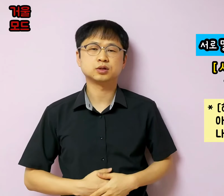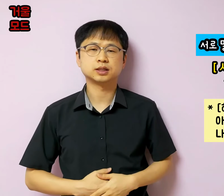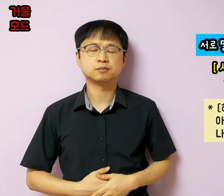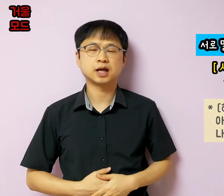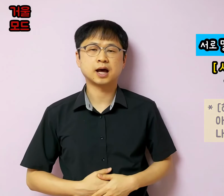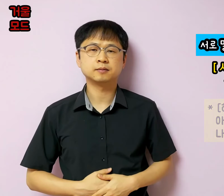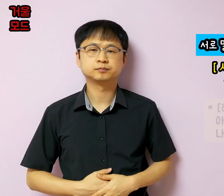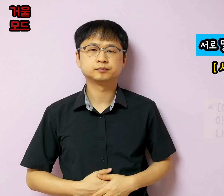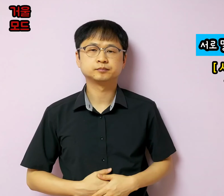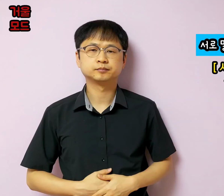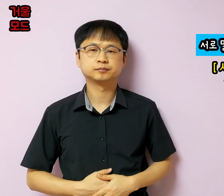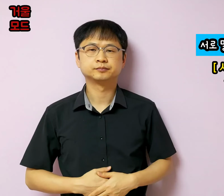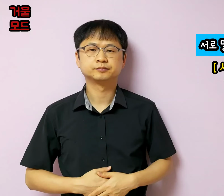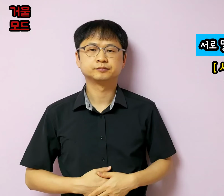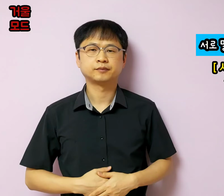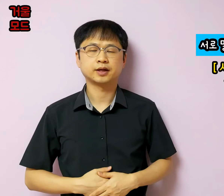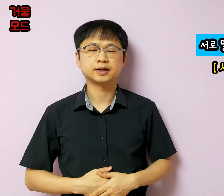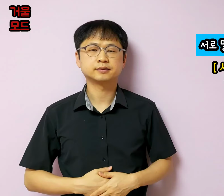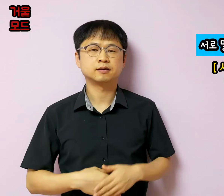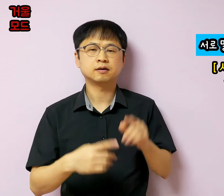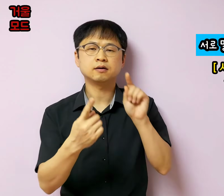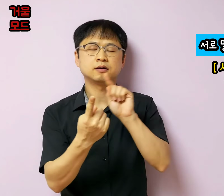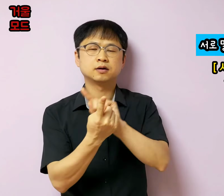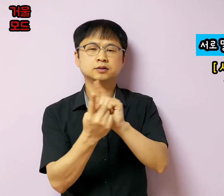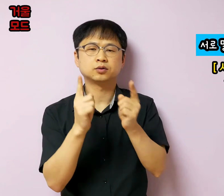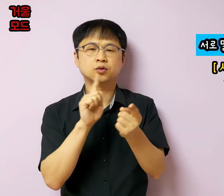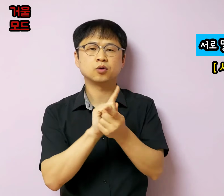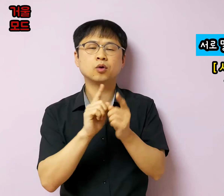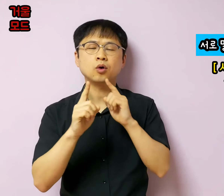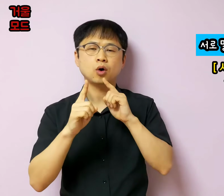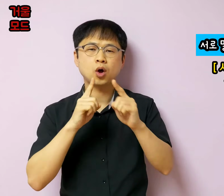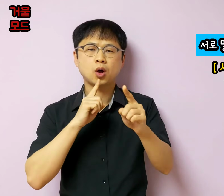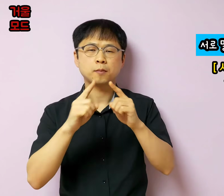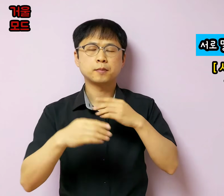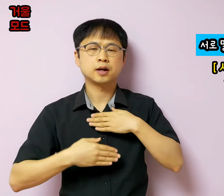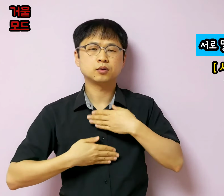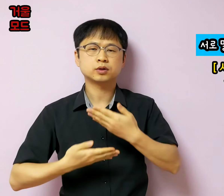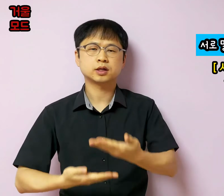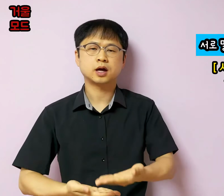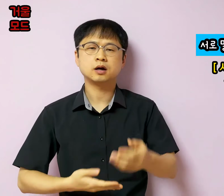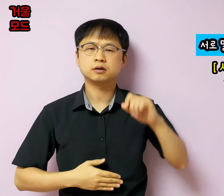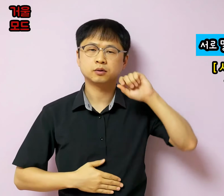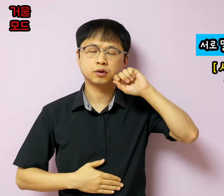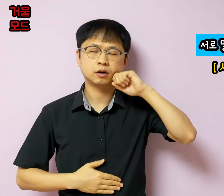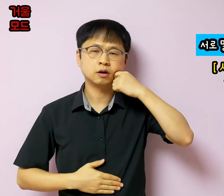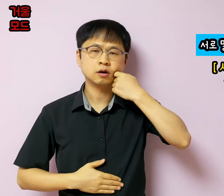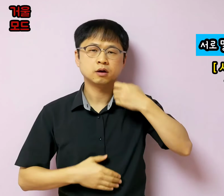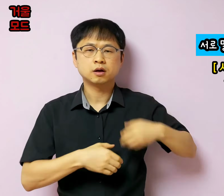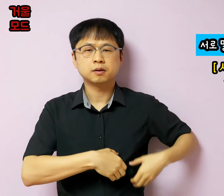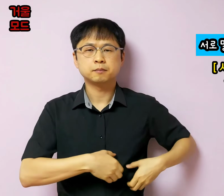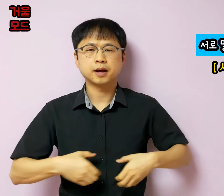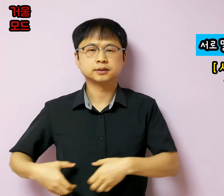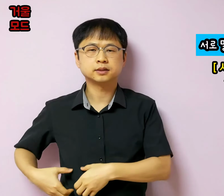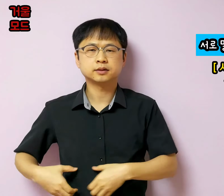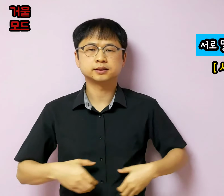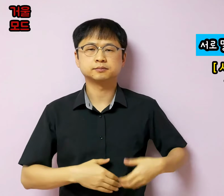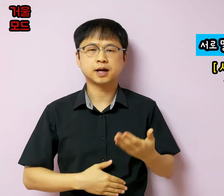수어가 됩니다. 네, 그래서 서로 말 놓기가 어려워